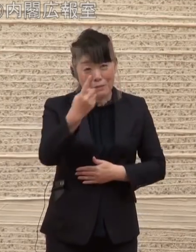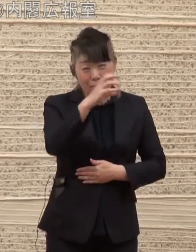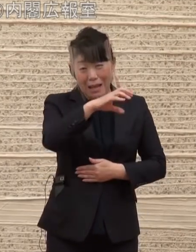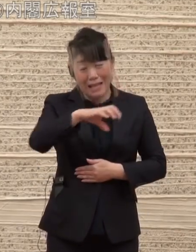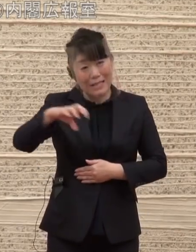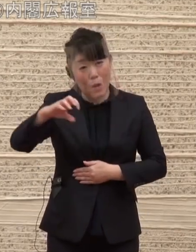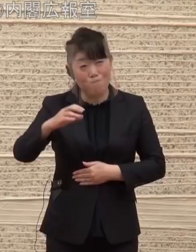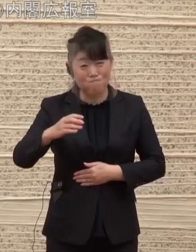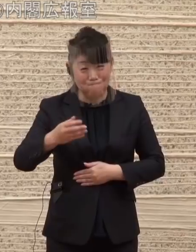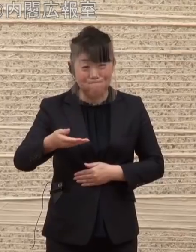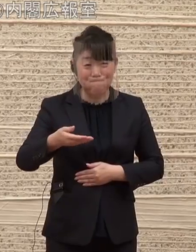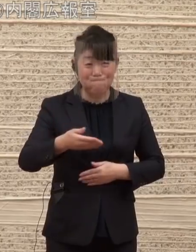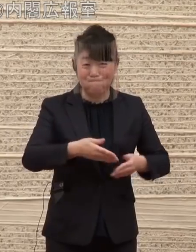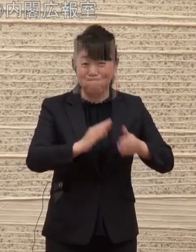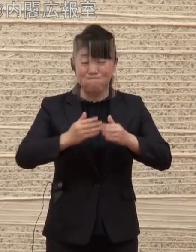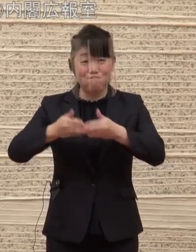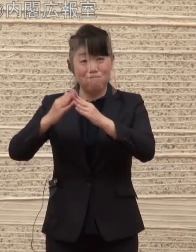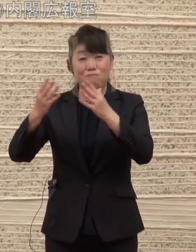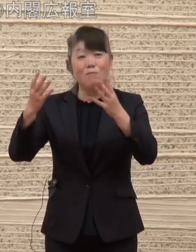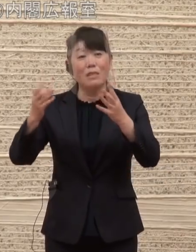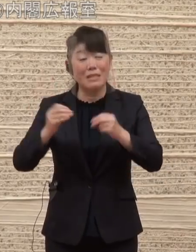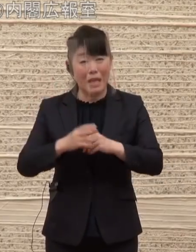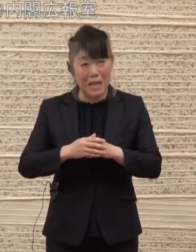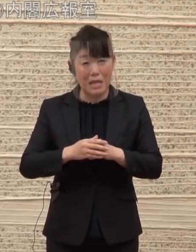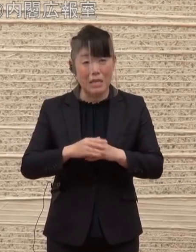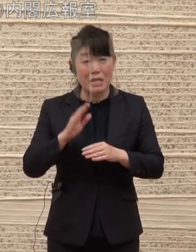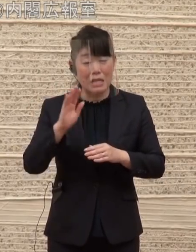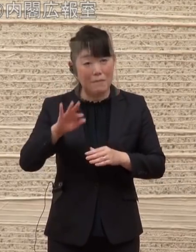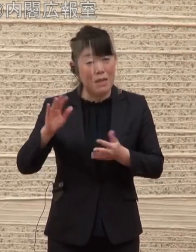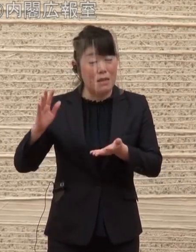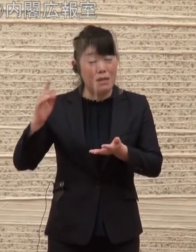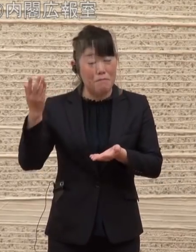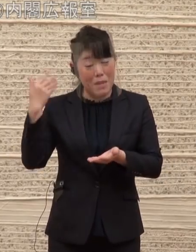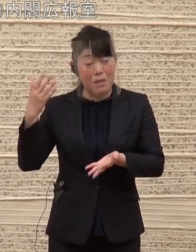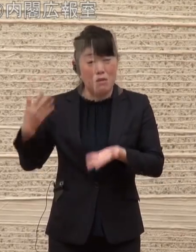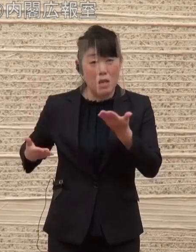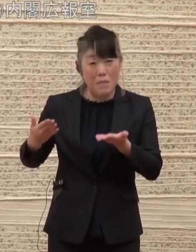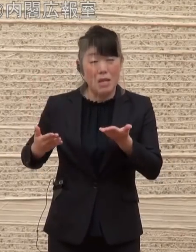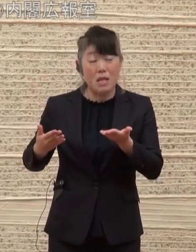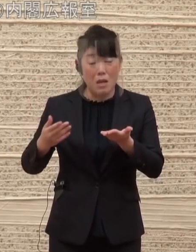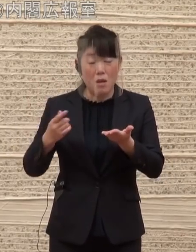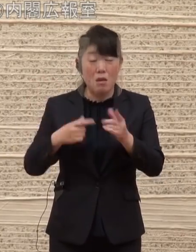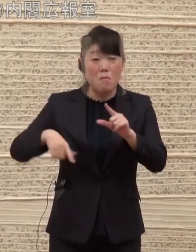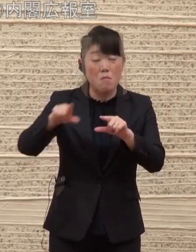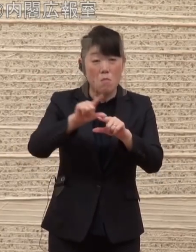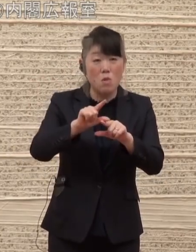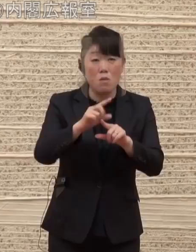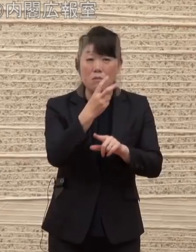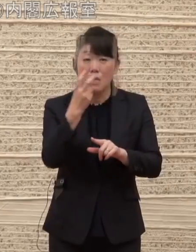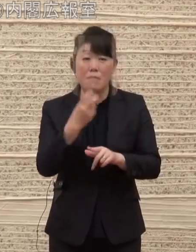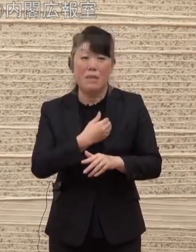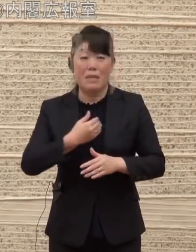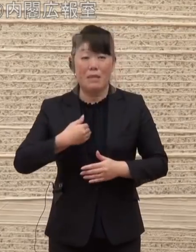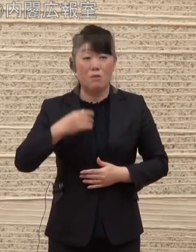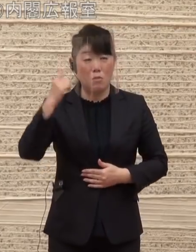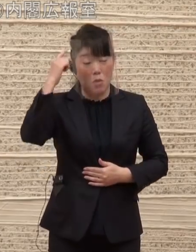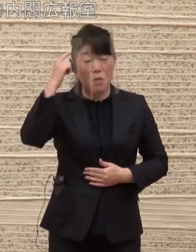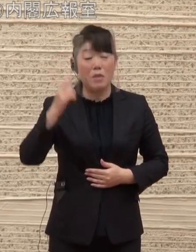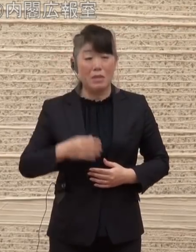設置をして今よりも外の力は出ていきたいと思っておりますあと後を見先生